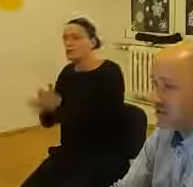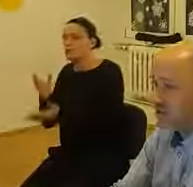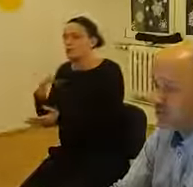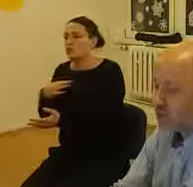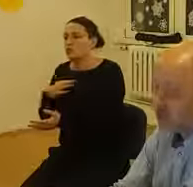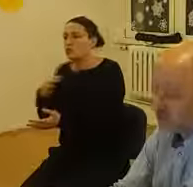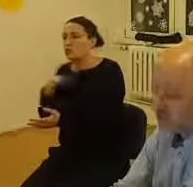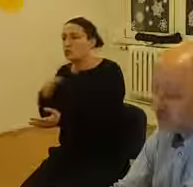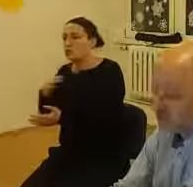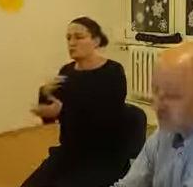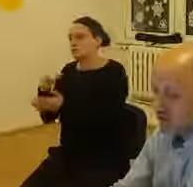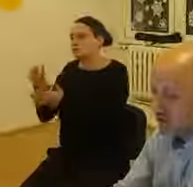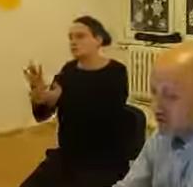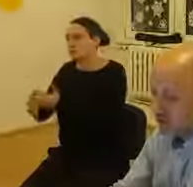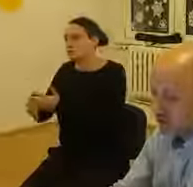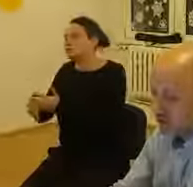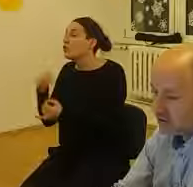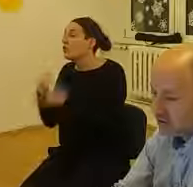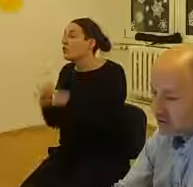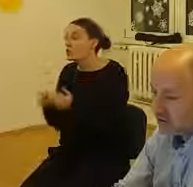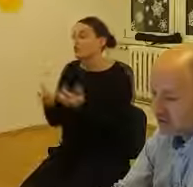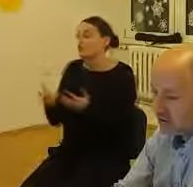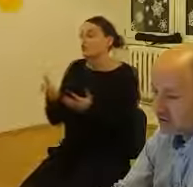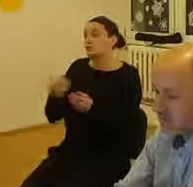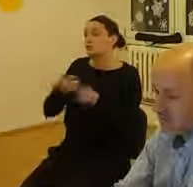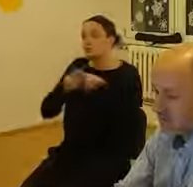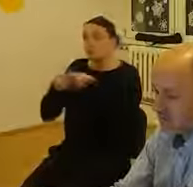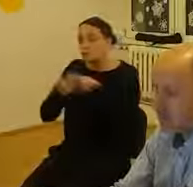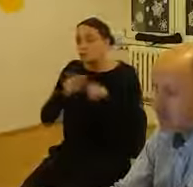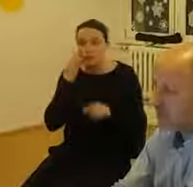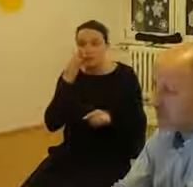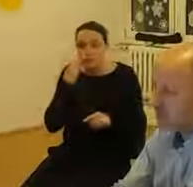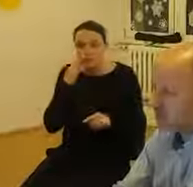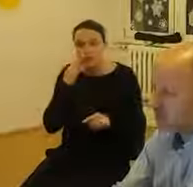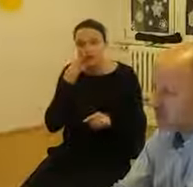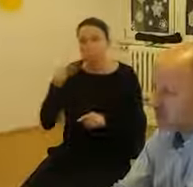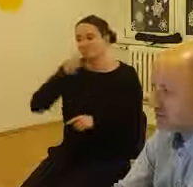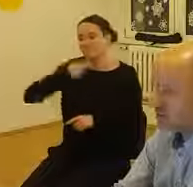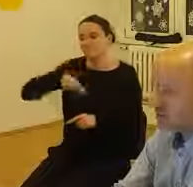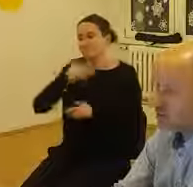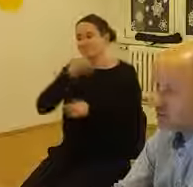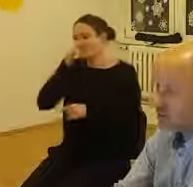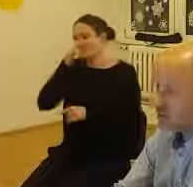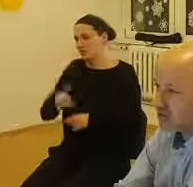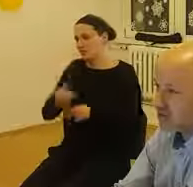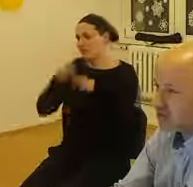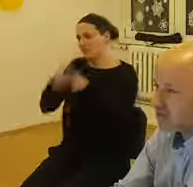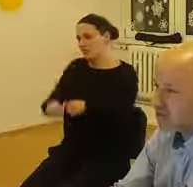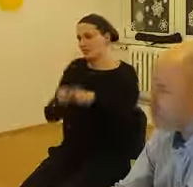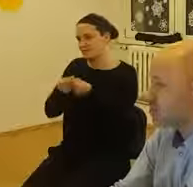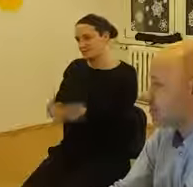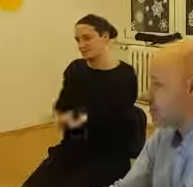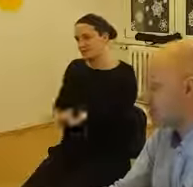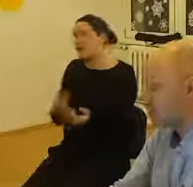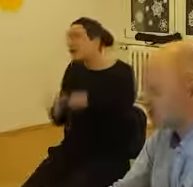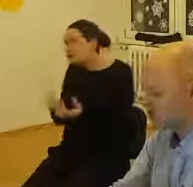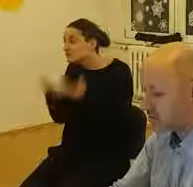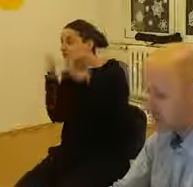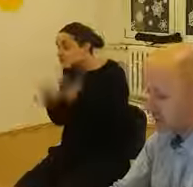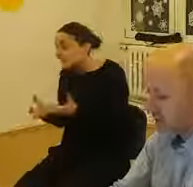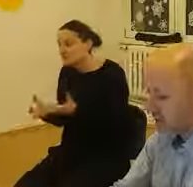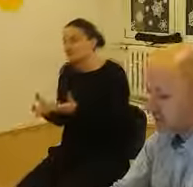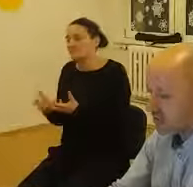terenu należy do spółdzielni mieszkaniowej i my na tych terenach nie możemy wydatkować jakby pieniędzy i zakupywać rzeczy. Nawet gdybyśmy bardzo chcieli,